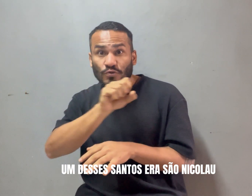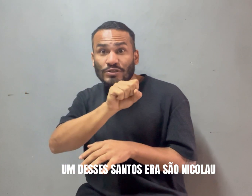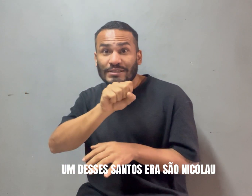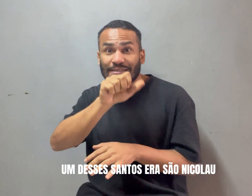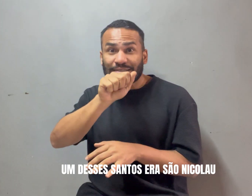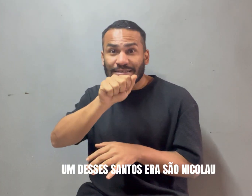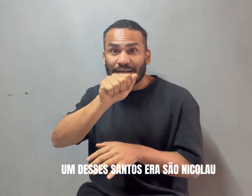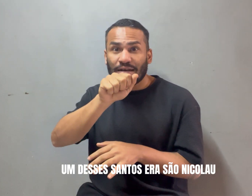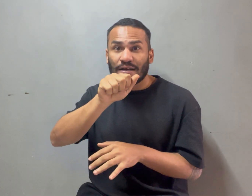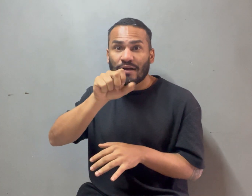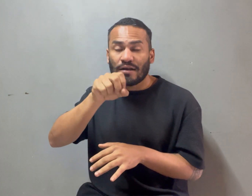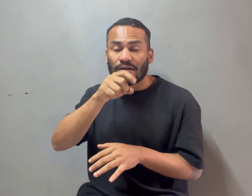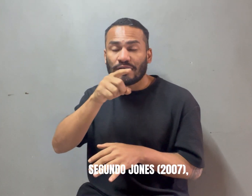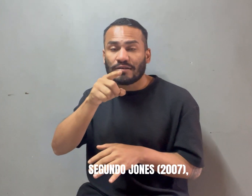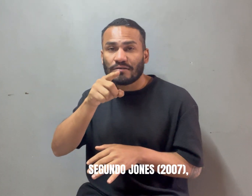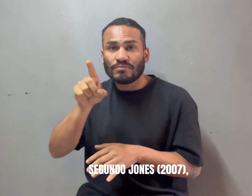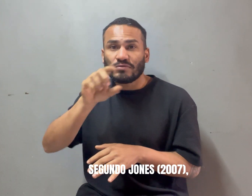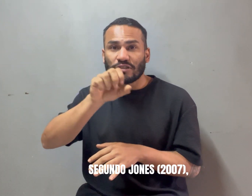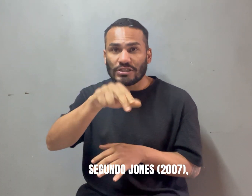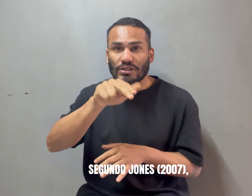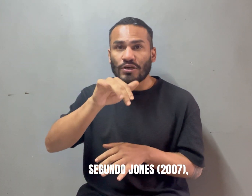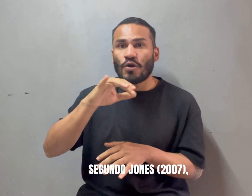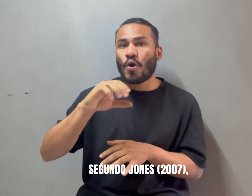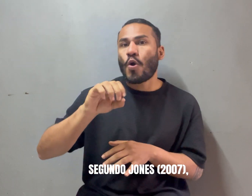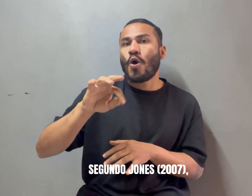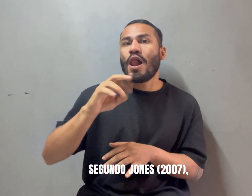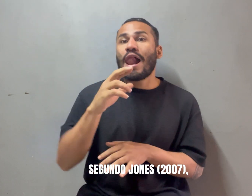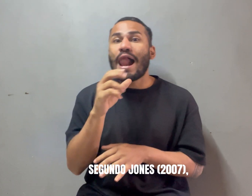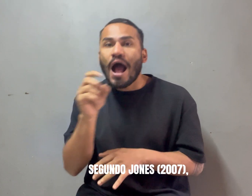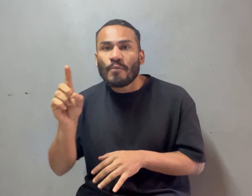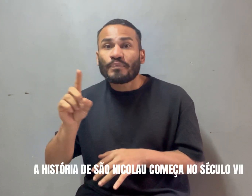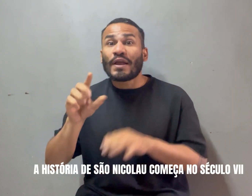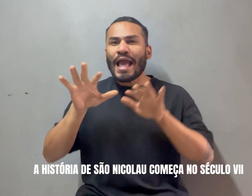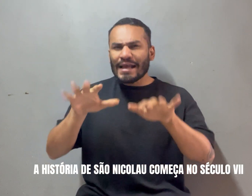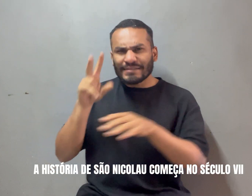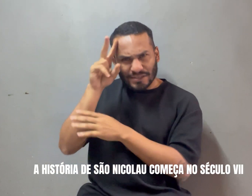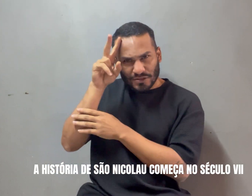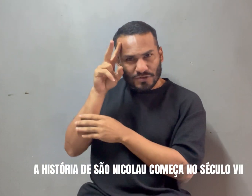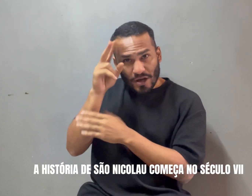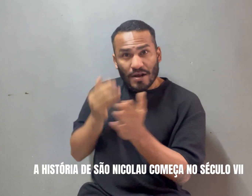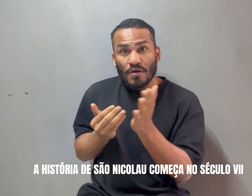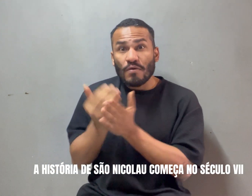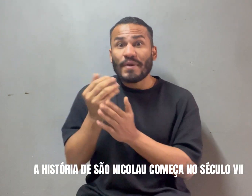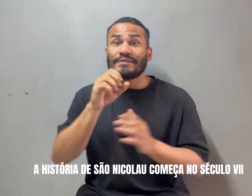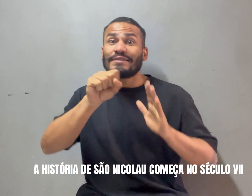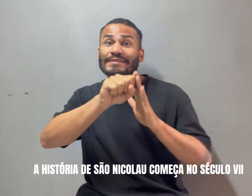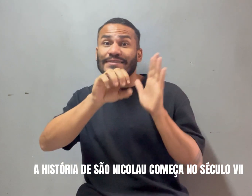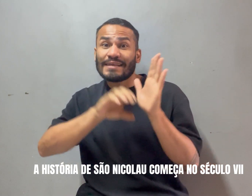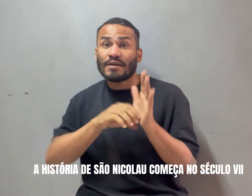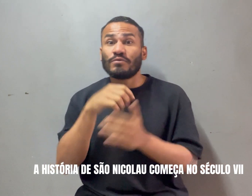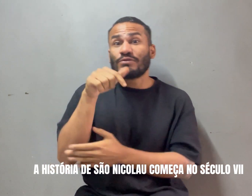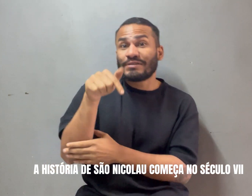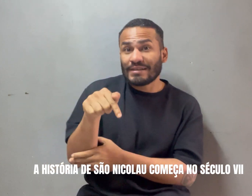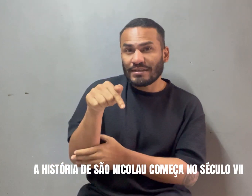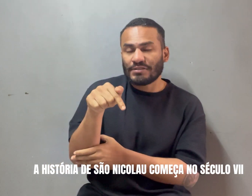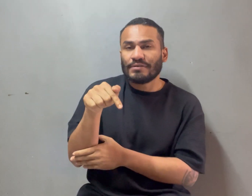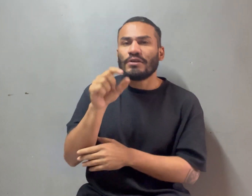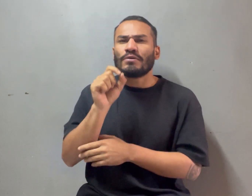São Nicolau. Segundo Jones, 2007, a história de São Nicolau começa no século VII